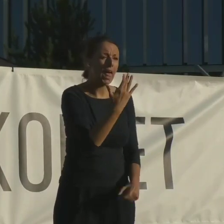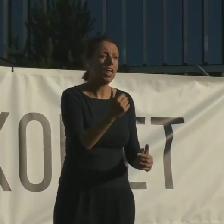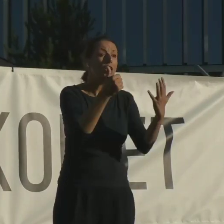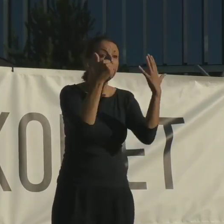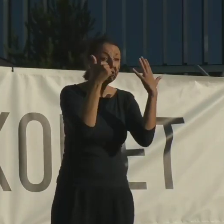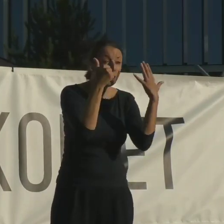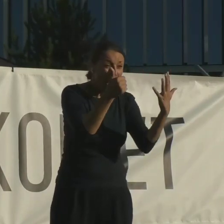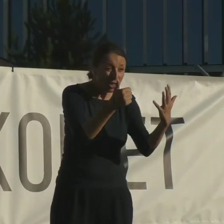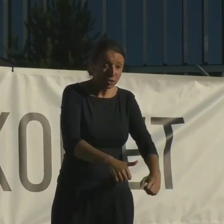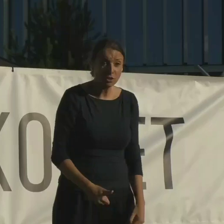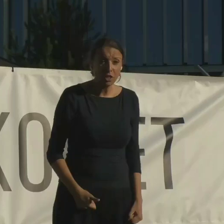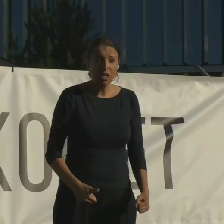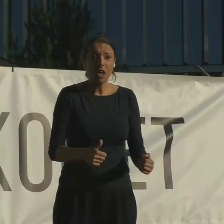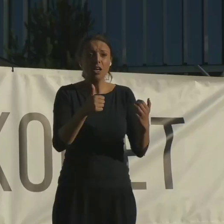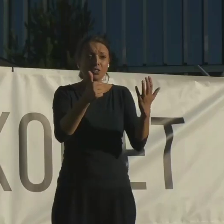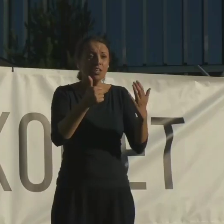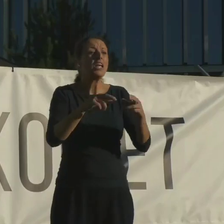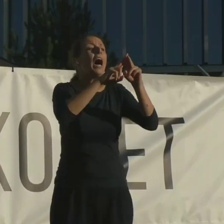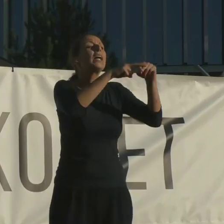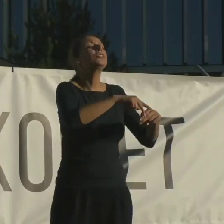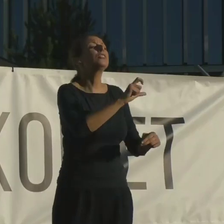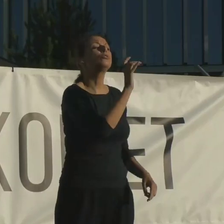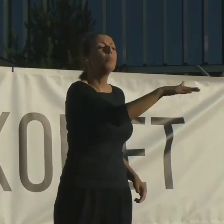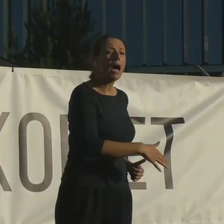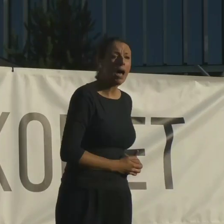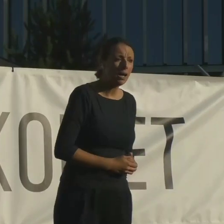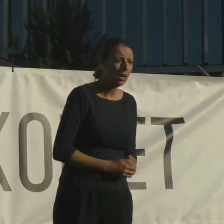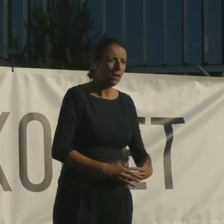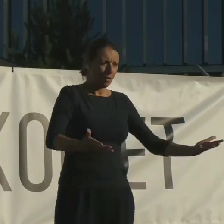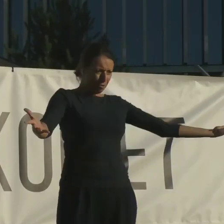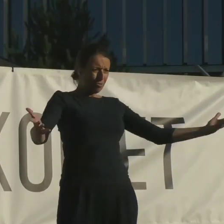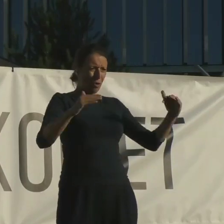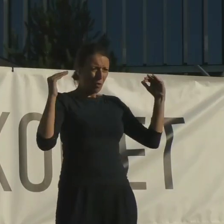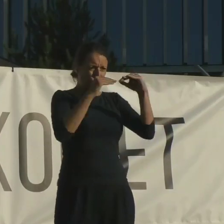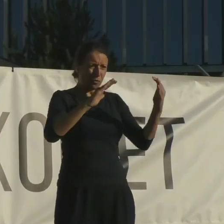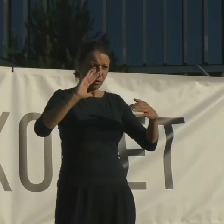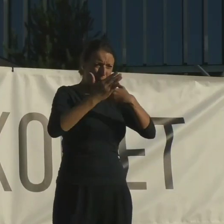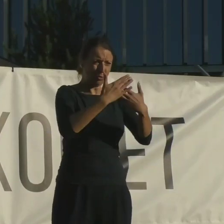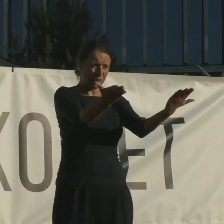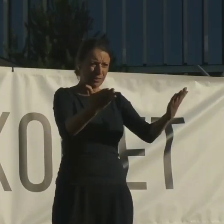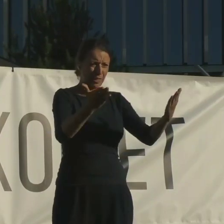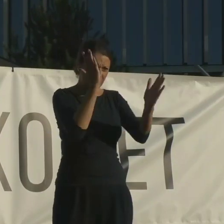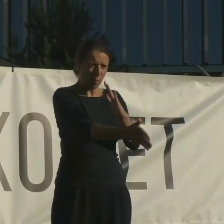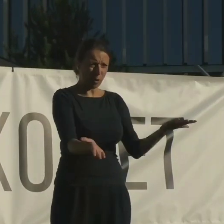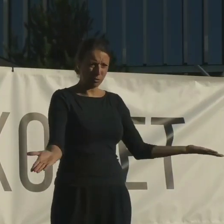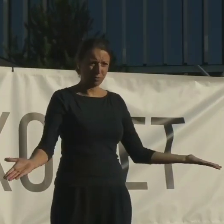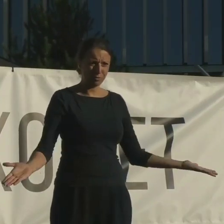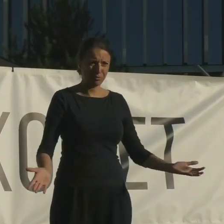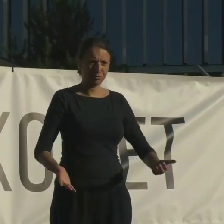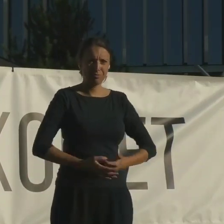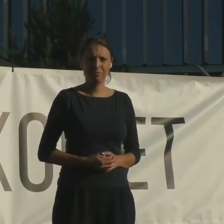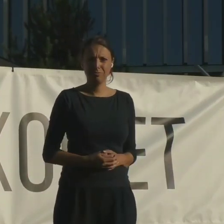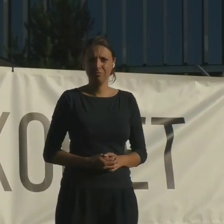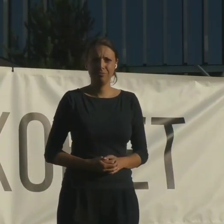sześciu. Wiecie, co jest w całej reszcie krajów? Po prostu równość małżeńska!